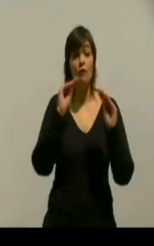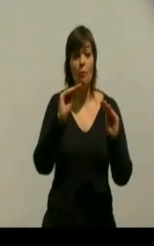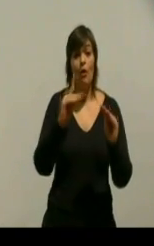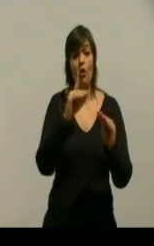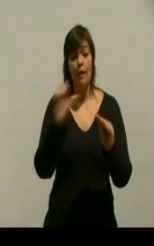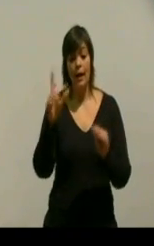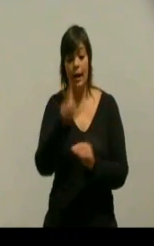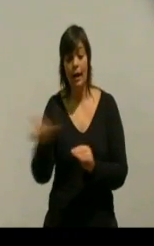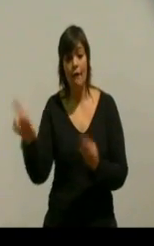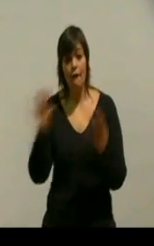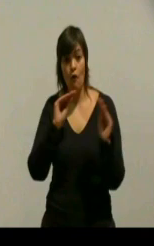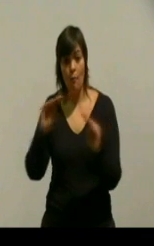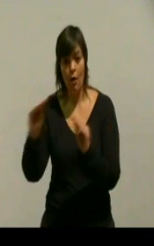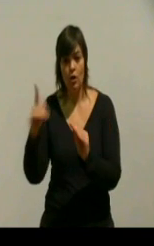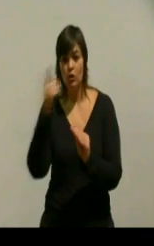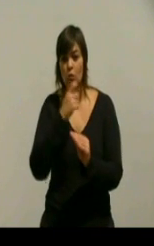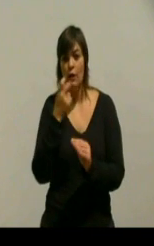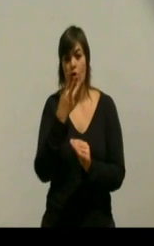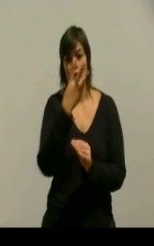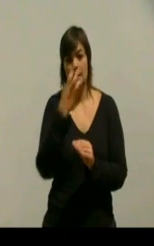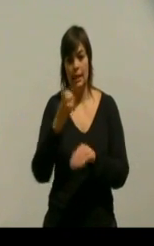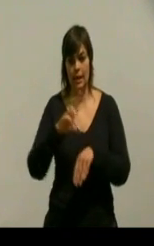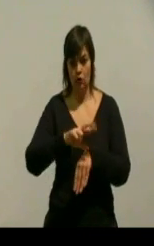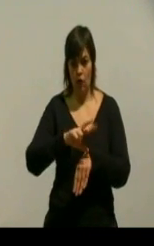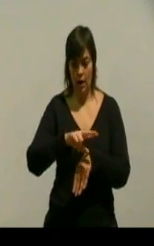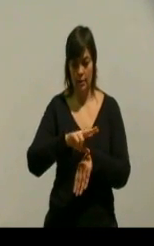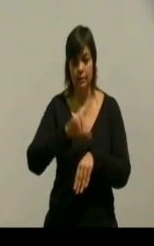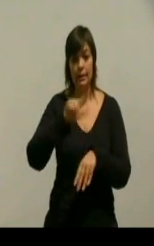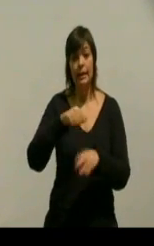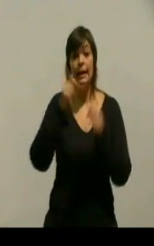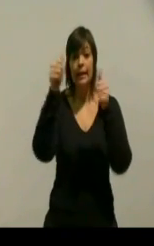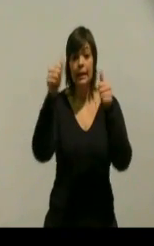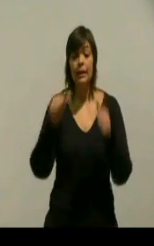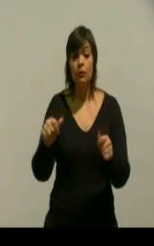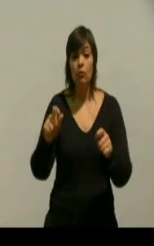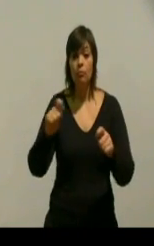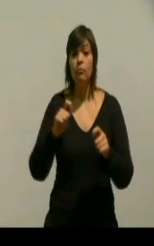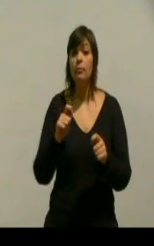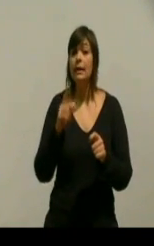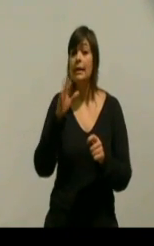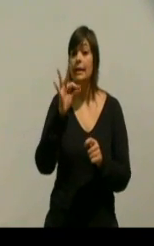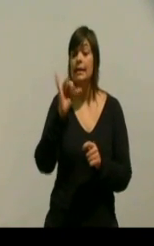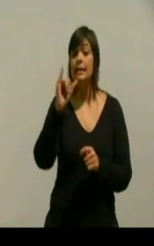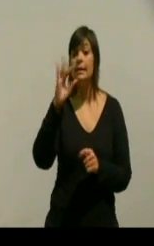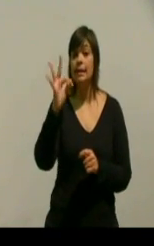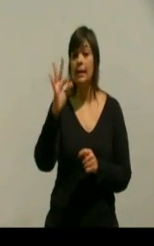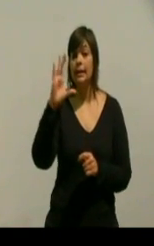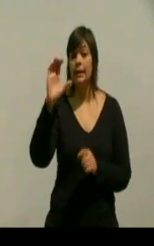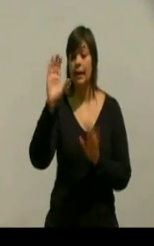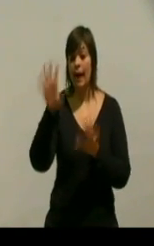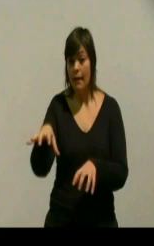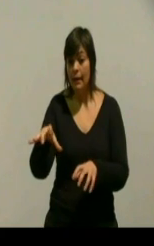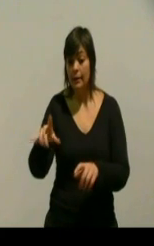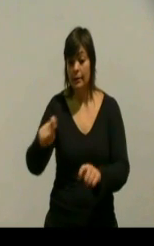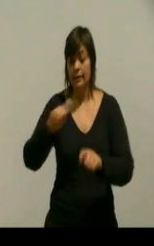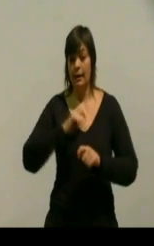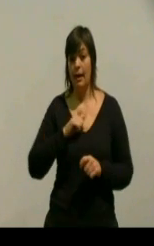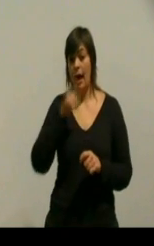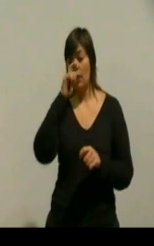formadores, con una duración de 300 horas. Este título me lo concedió SID Cádiz en el año 2005.